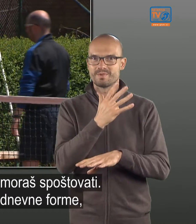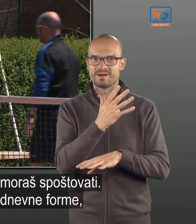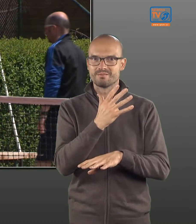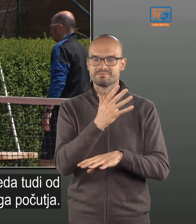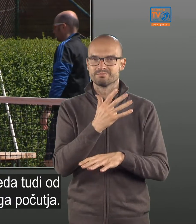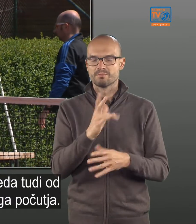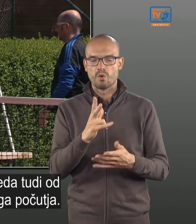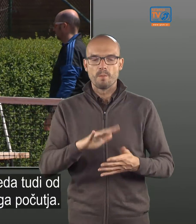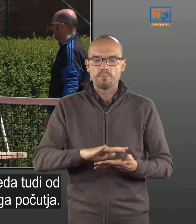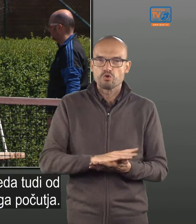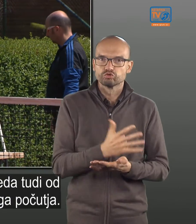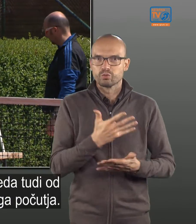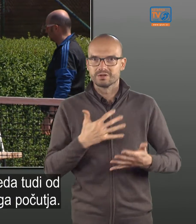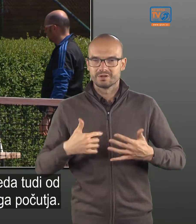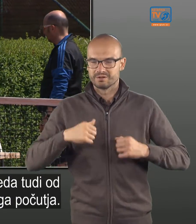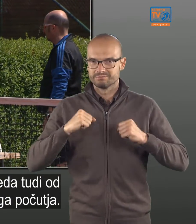forme, počutja